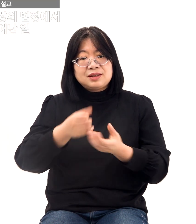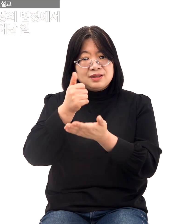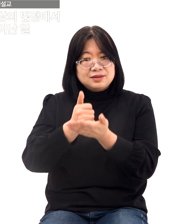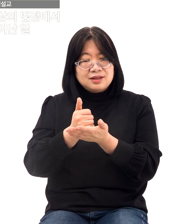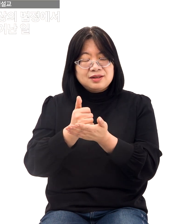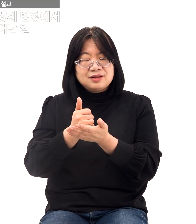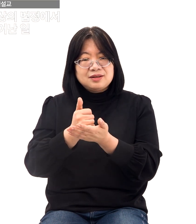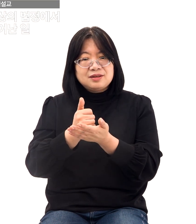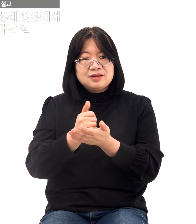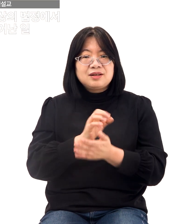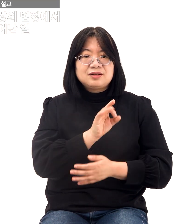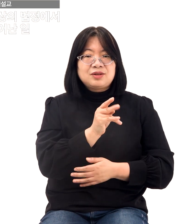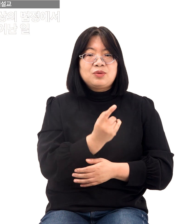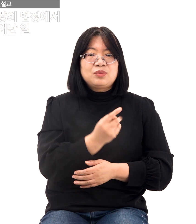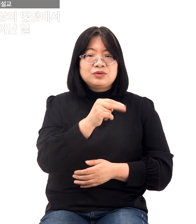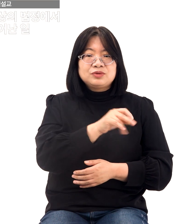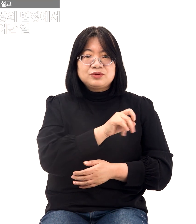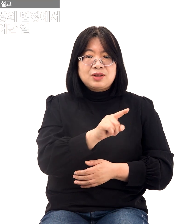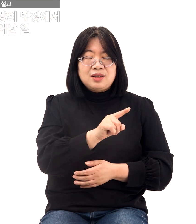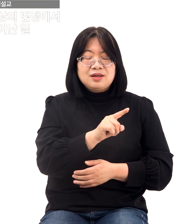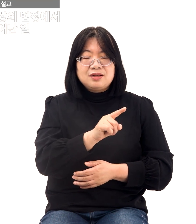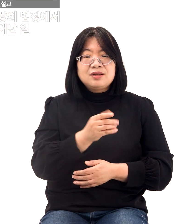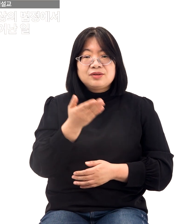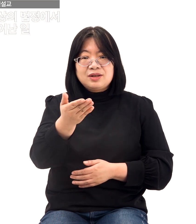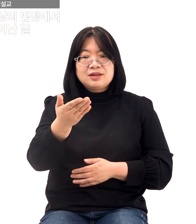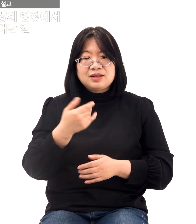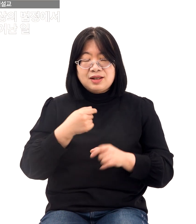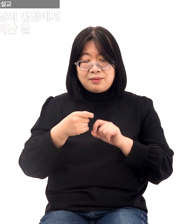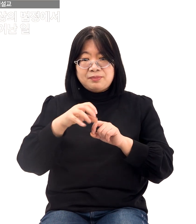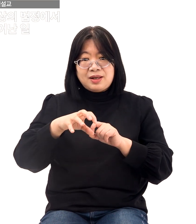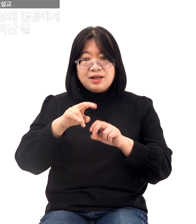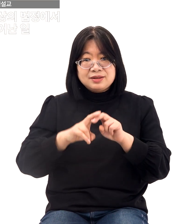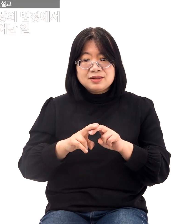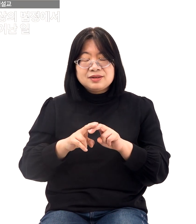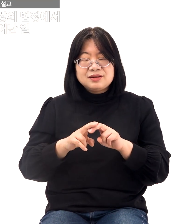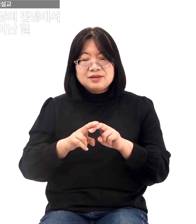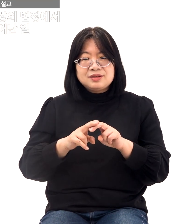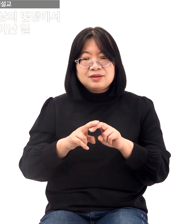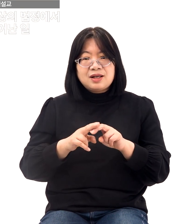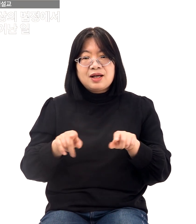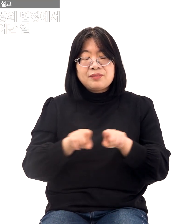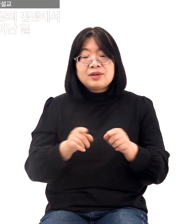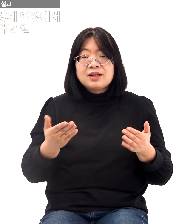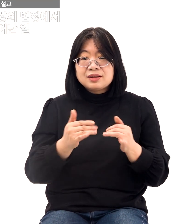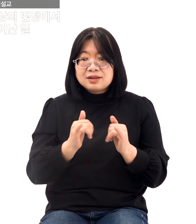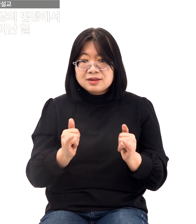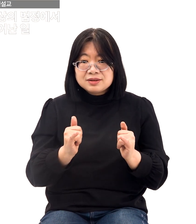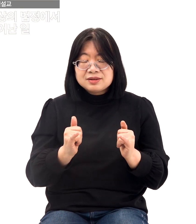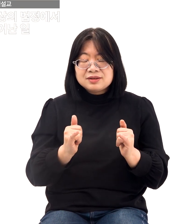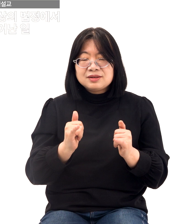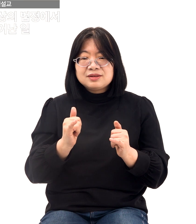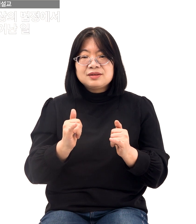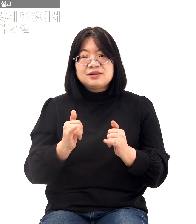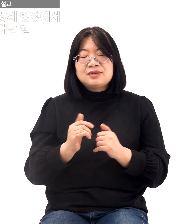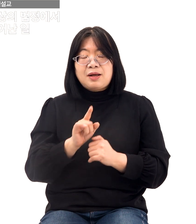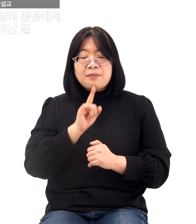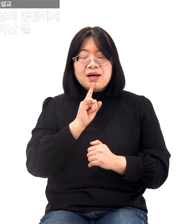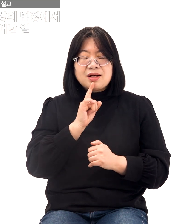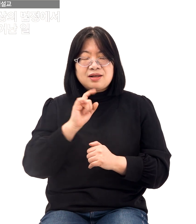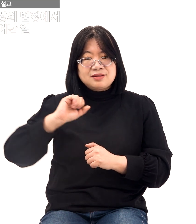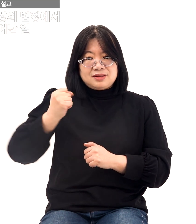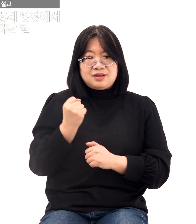대제사장 여호수아야, 너와 네 앞에 앉은 네 동료들은 내 말을 들을 것이니라.